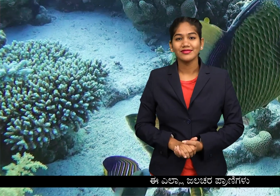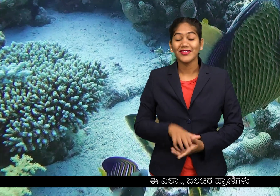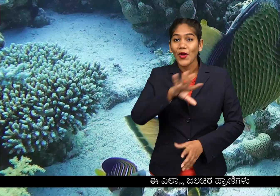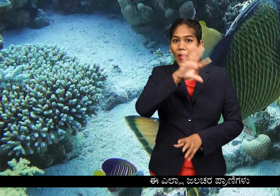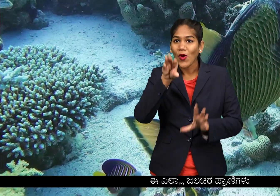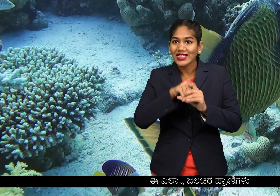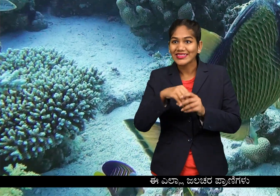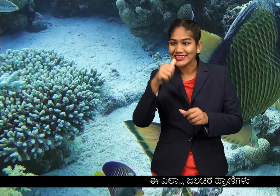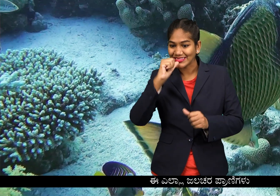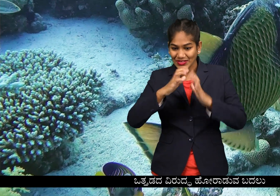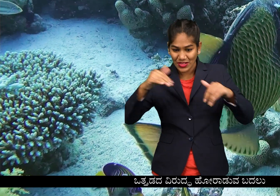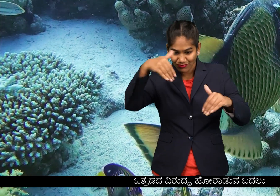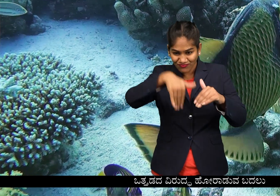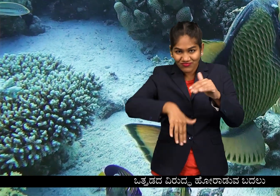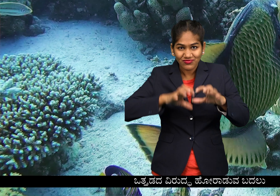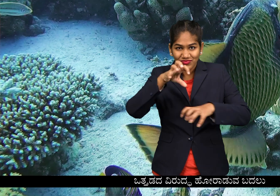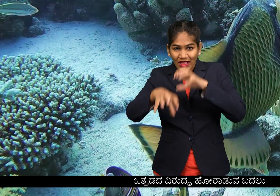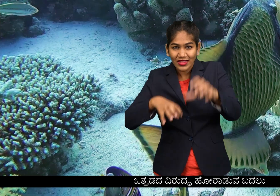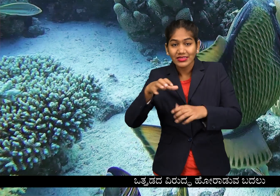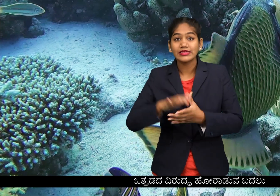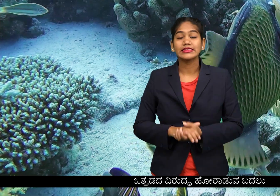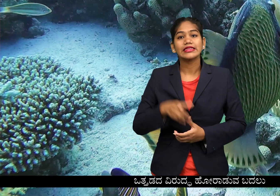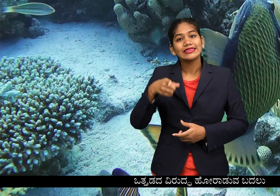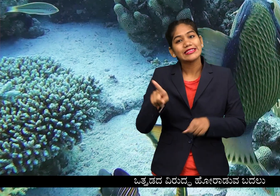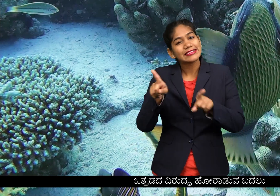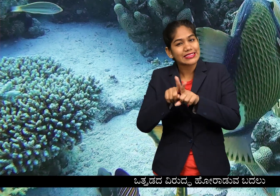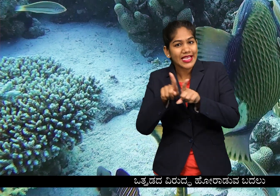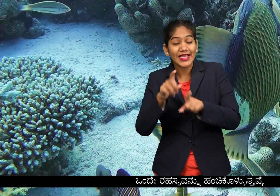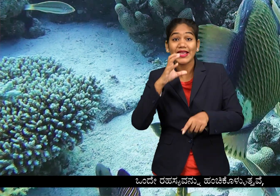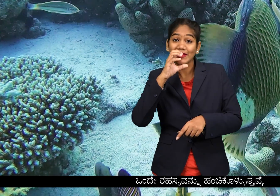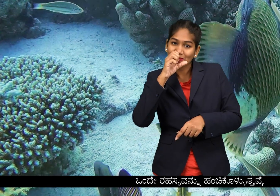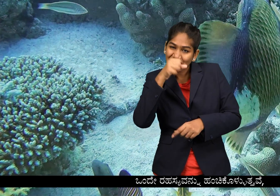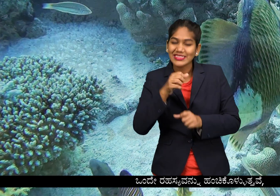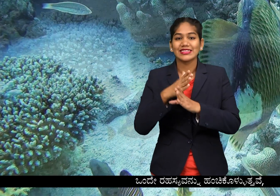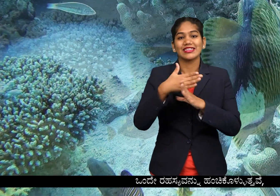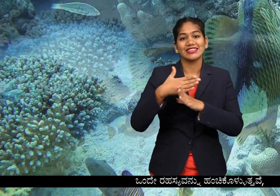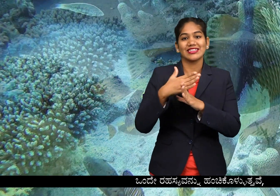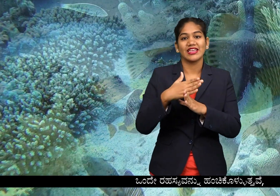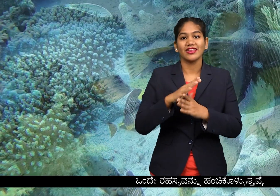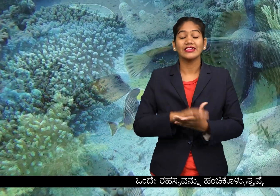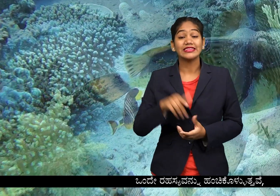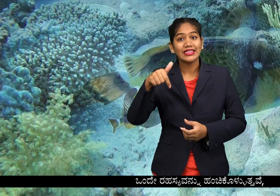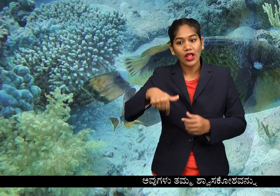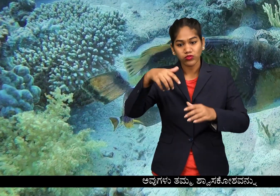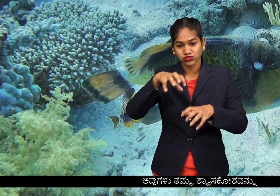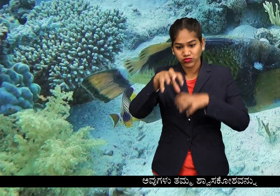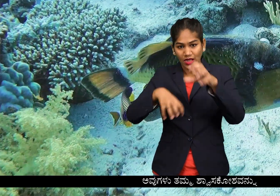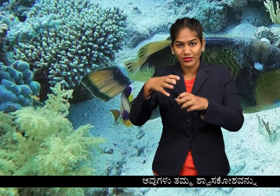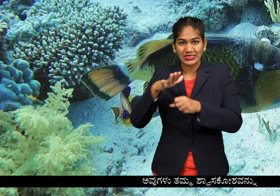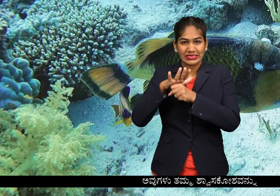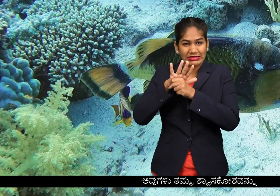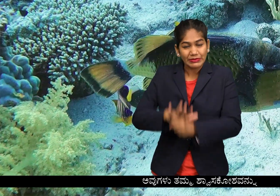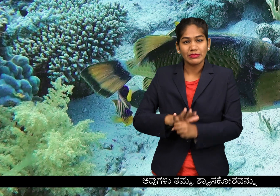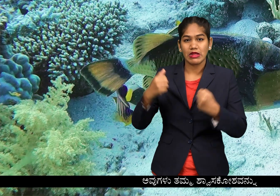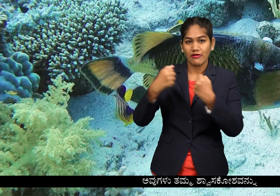ಈ ಎಲ್ಲಾ ಜಲಚರ ಪ್ರಾಣಿಗಳು ಒತ್ತಡದ ವಿರುದ್ಧ ಹೋರಾಡುವ ಬದಲು ಒಂದೇ ರಹಸ್ಯವನ್ನ ಹಂಚಿಕೊಳ್ಳುತ್ತವೆ. ಅವುಗಳು